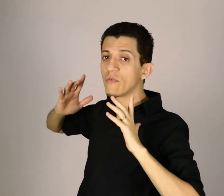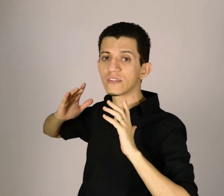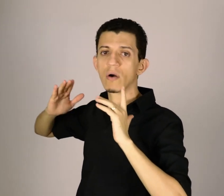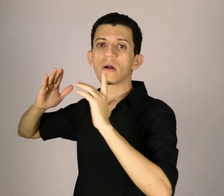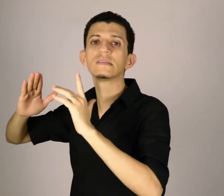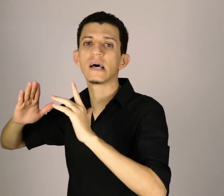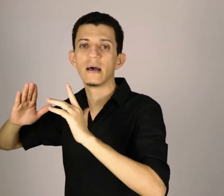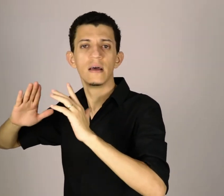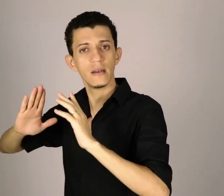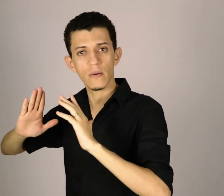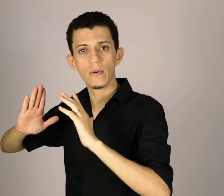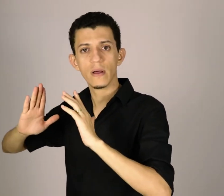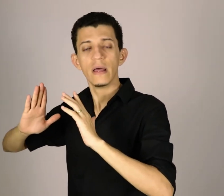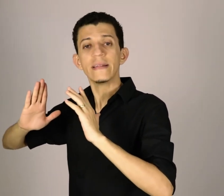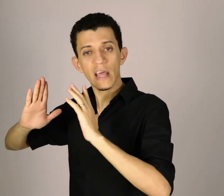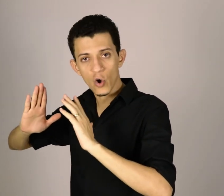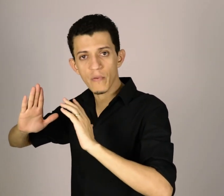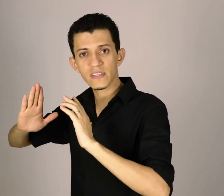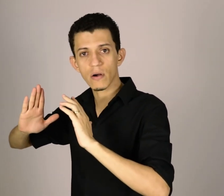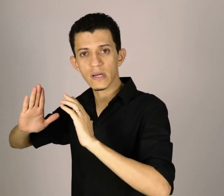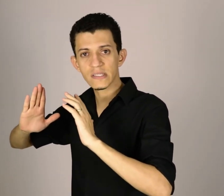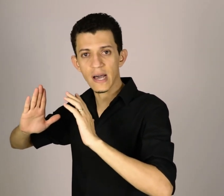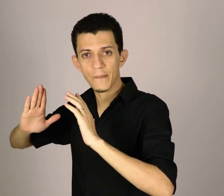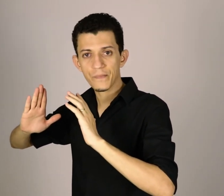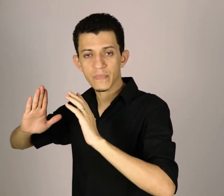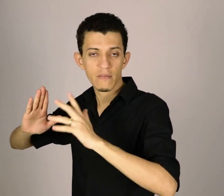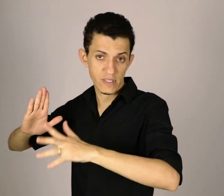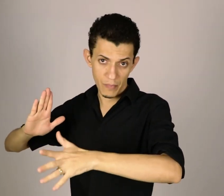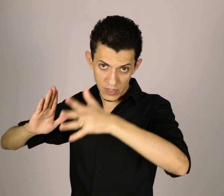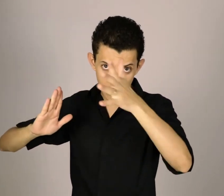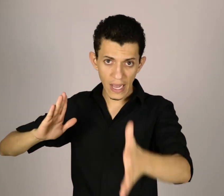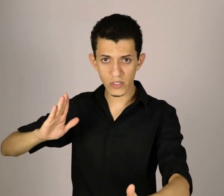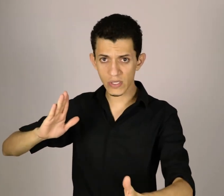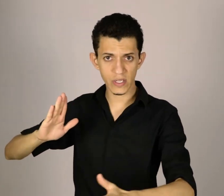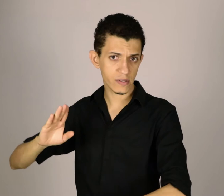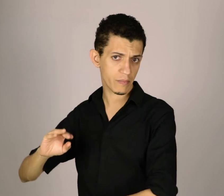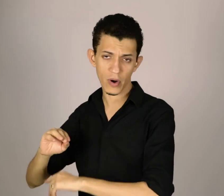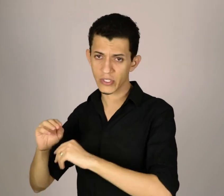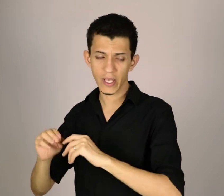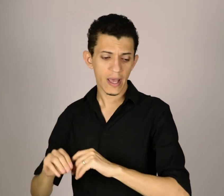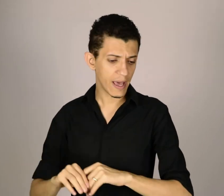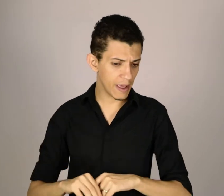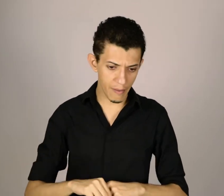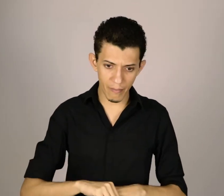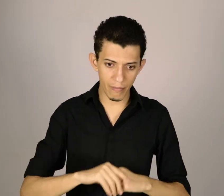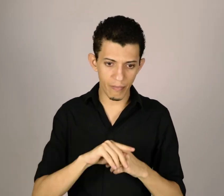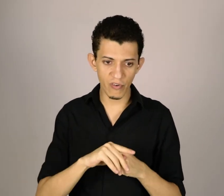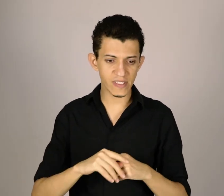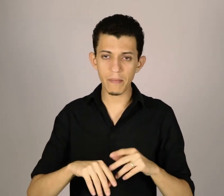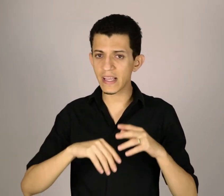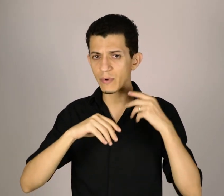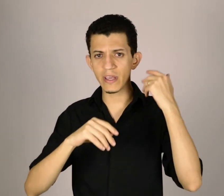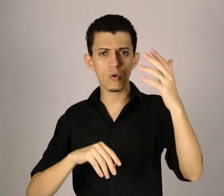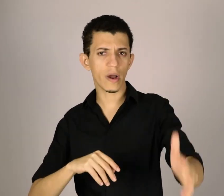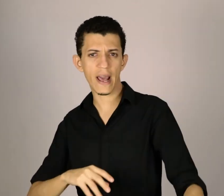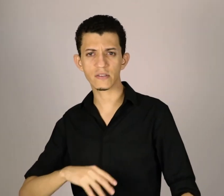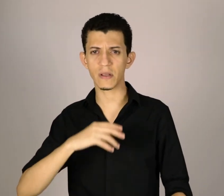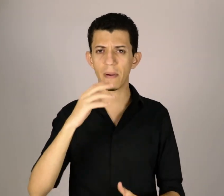você alcançar. Não, tem como você alcançar. Você pode estudar sozinho, você pode você mesmo ir em congressos, em